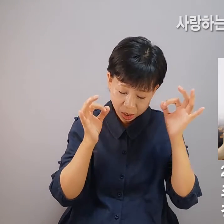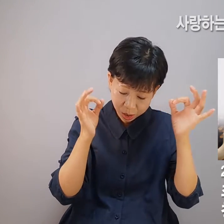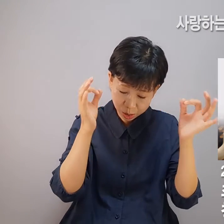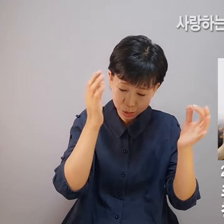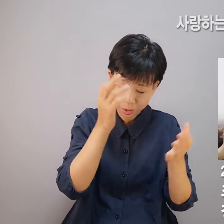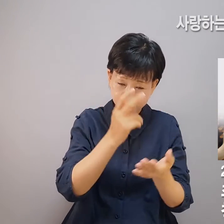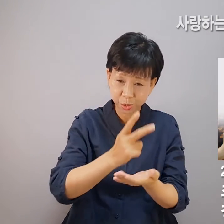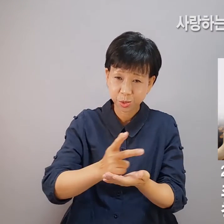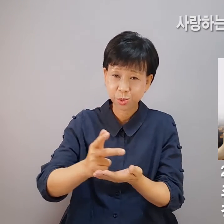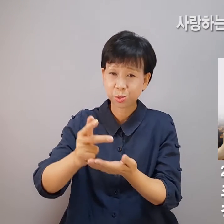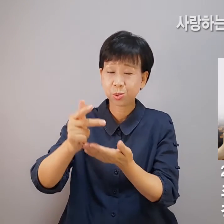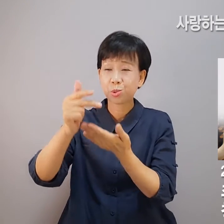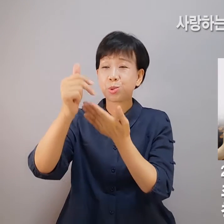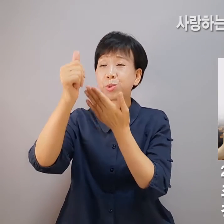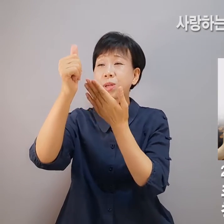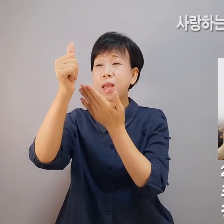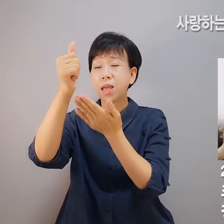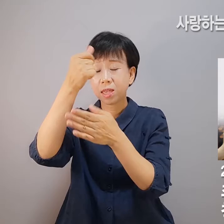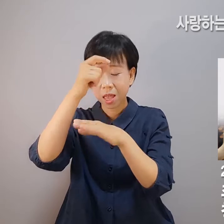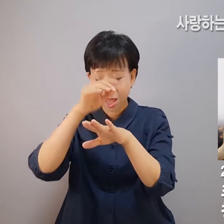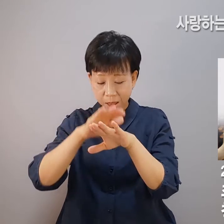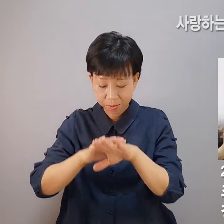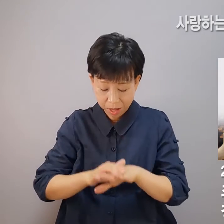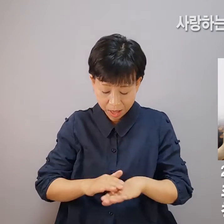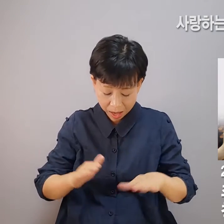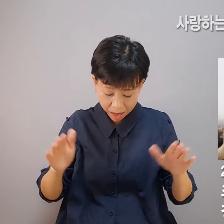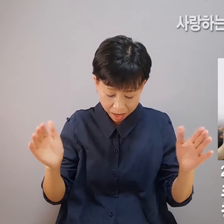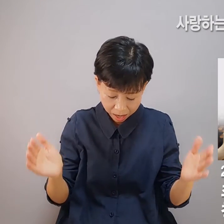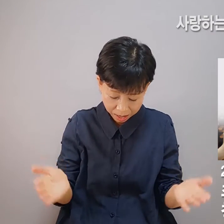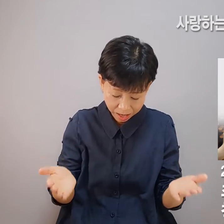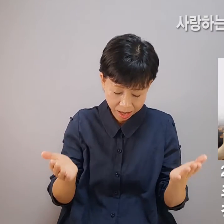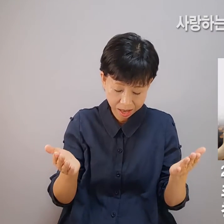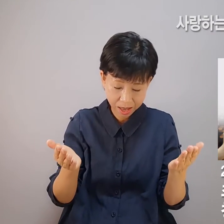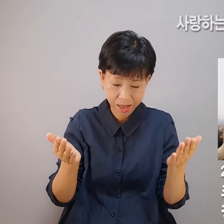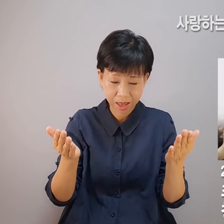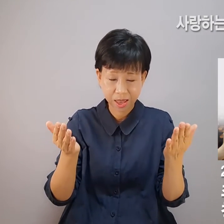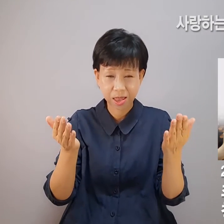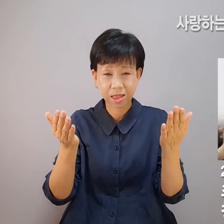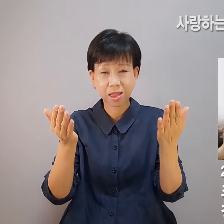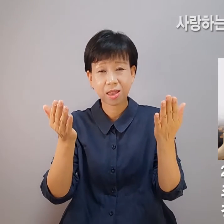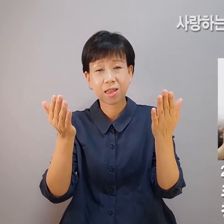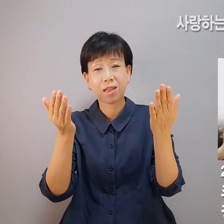간절히 주께 예배하네.